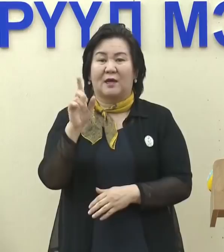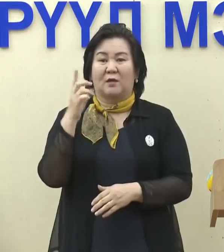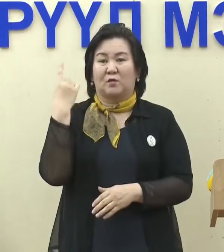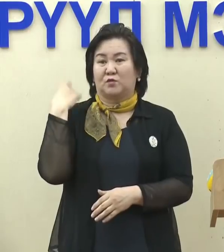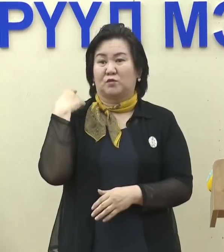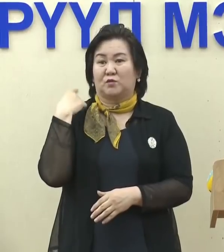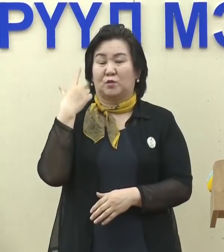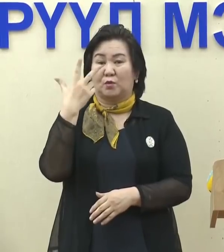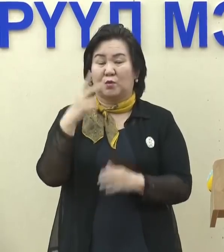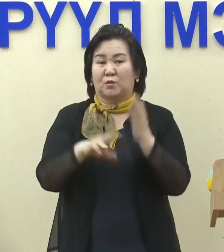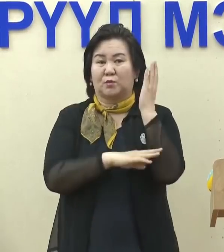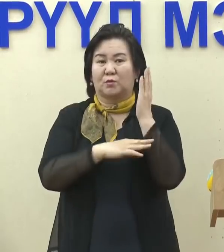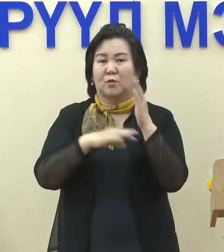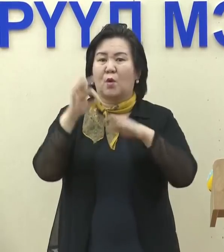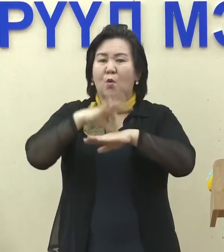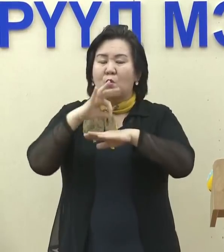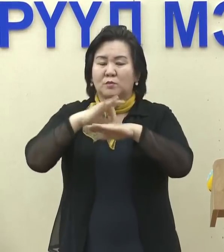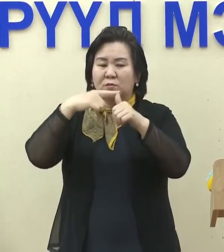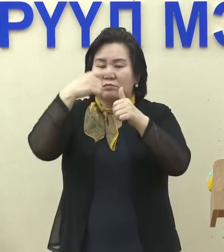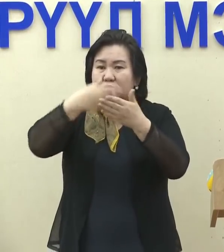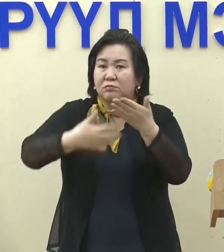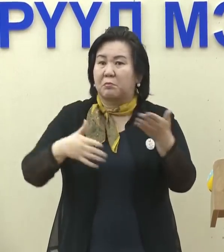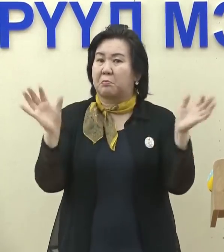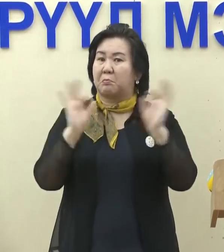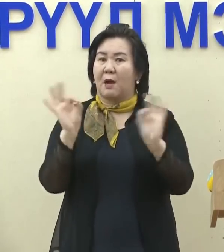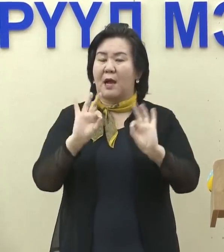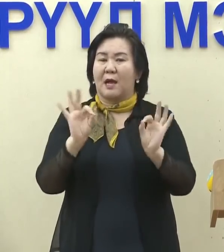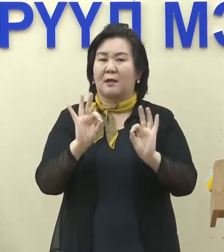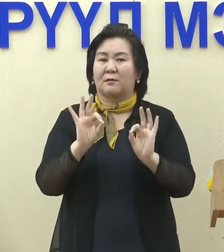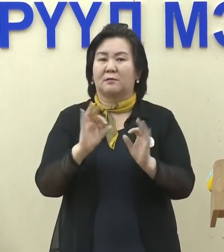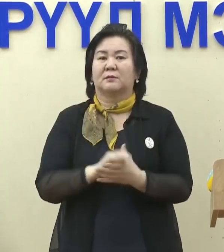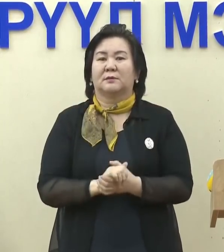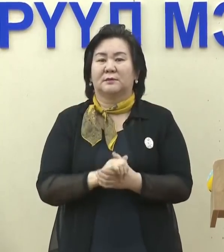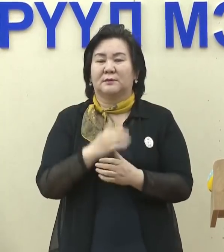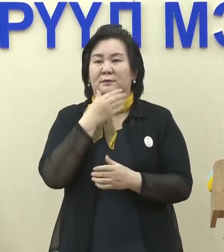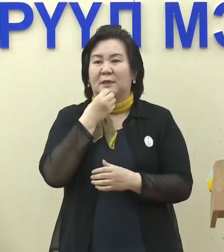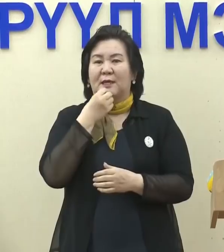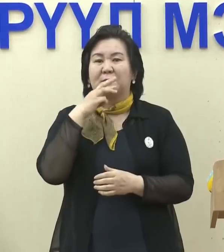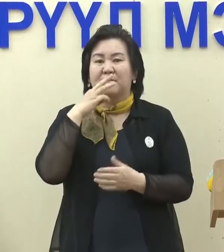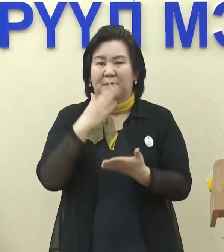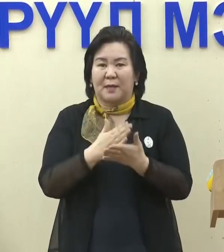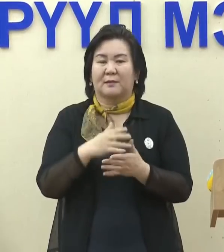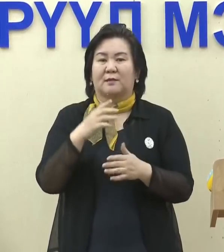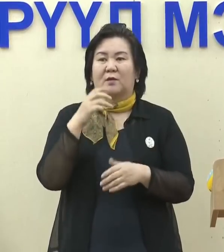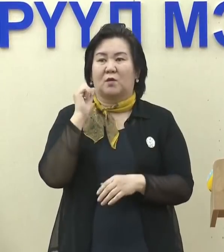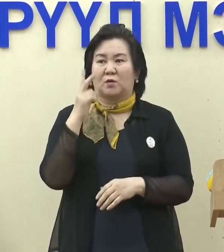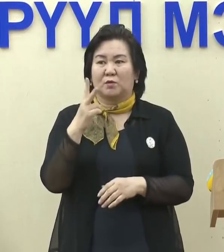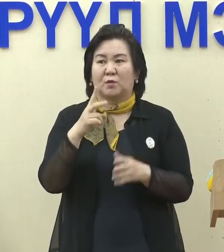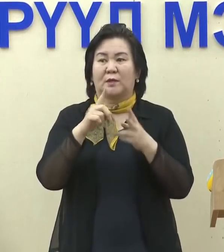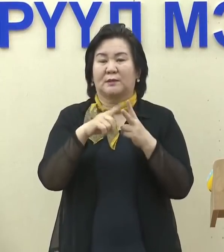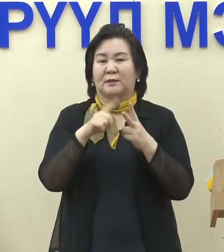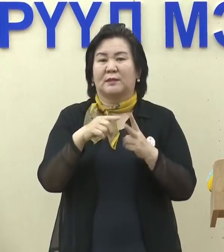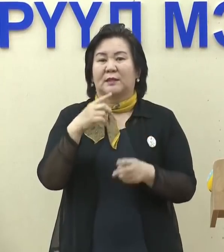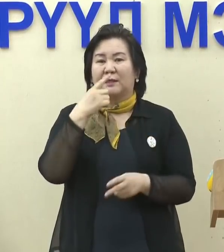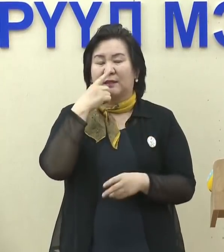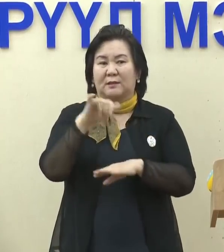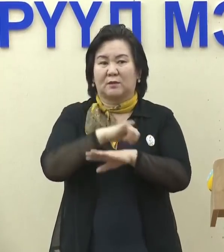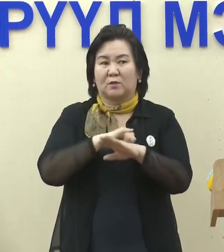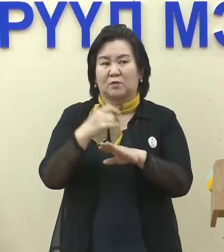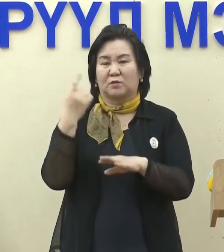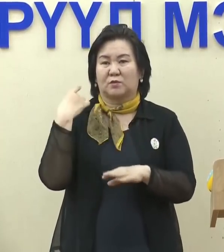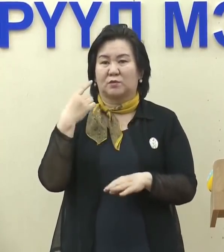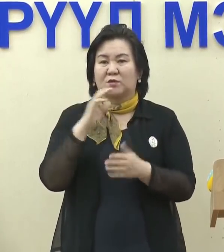буюу өчигдөр өвчлөл ерөөсө бүртгэгдээгүй ийм сайхан мэдээ байна. За 2 дугаарт нь бас бүгд найрамд Хятад ард улсад 3 дахь өдөр бол